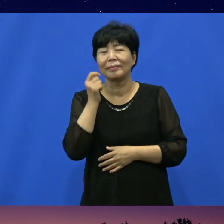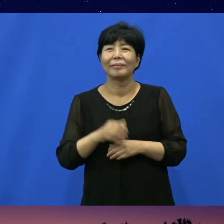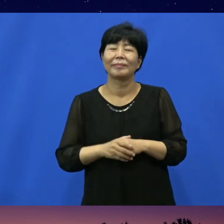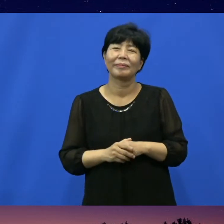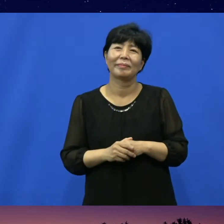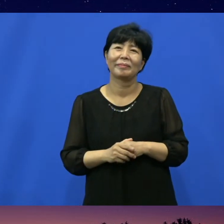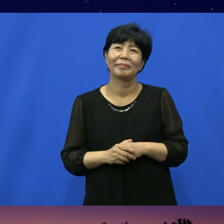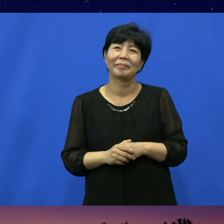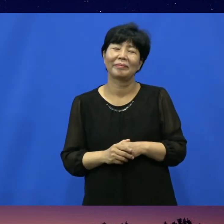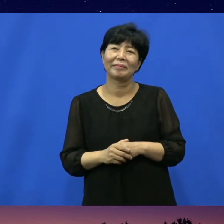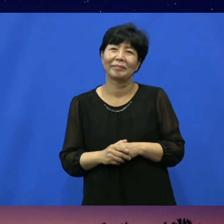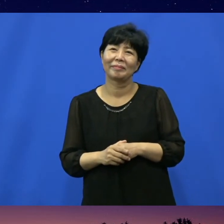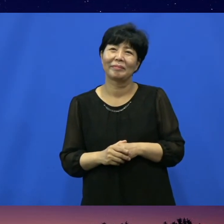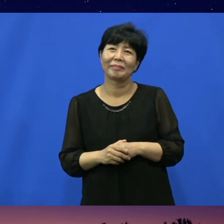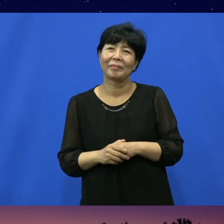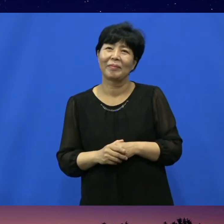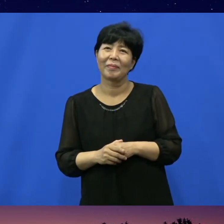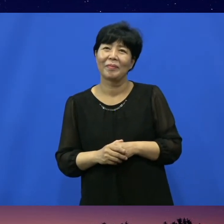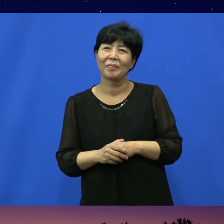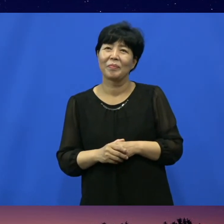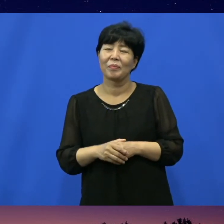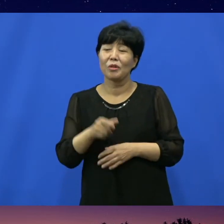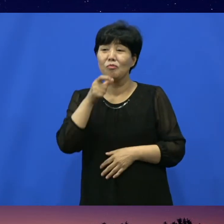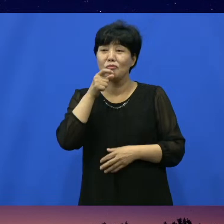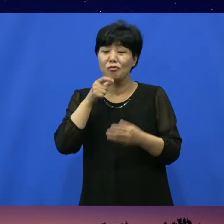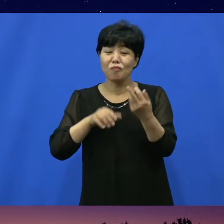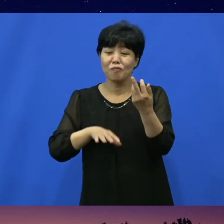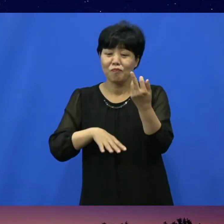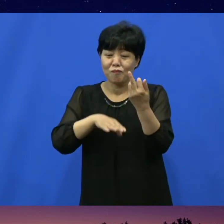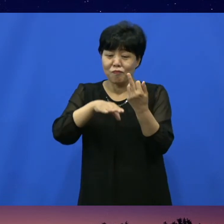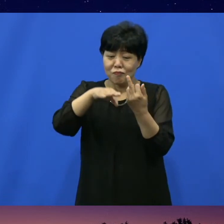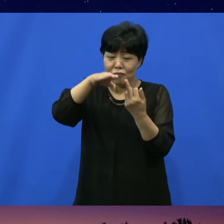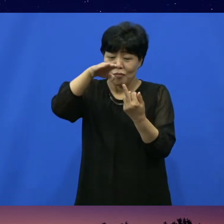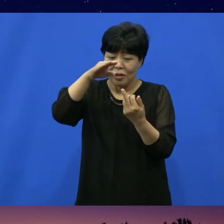존재하지 않는다. 홍수도 끌 수 없다는 거예요.